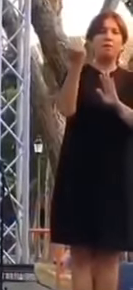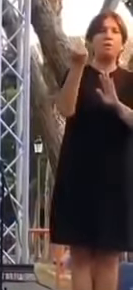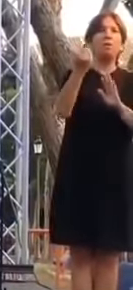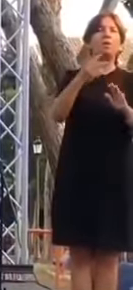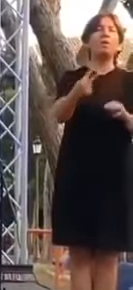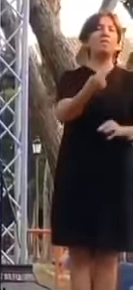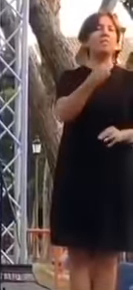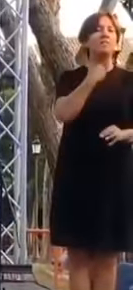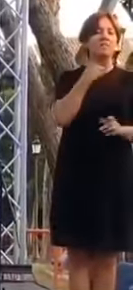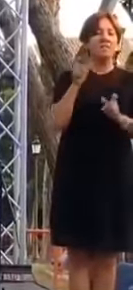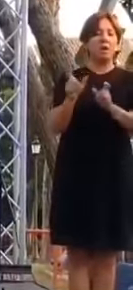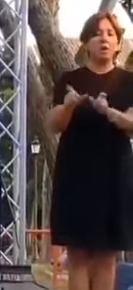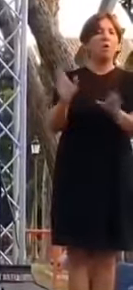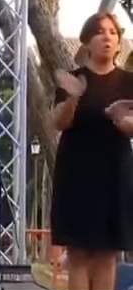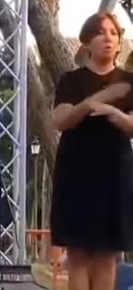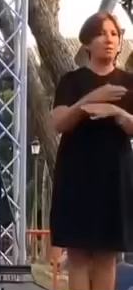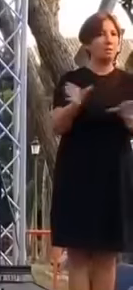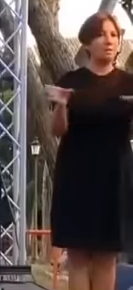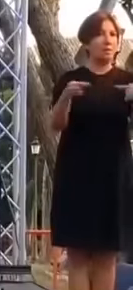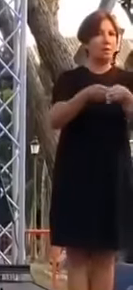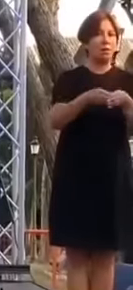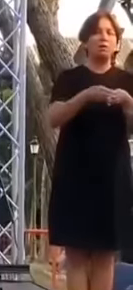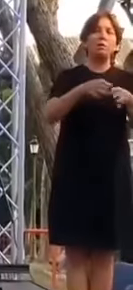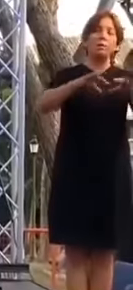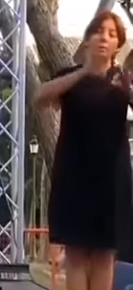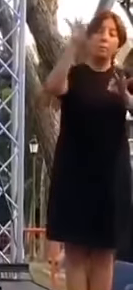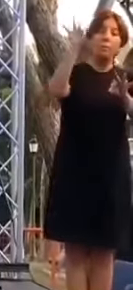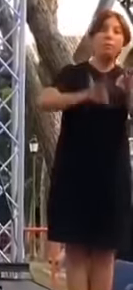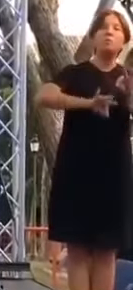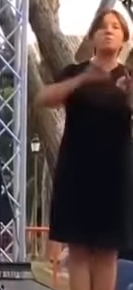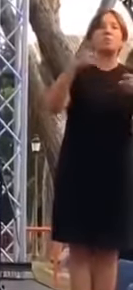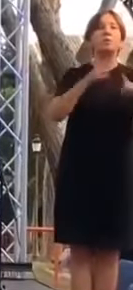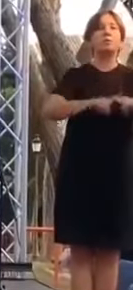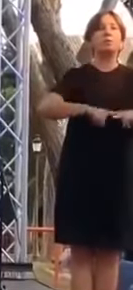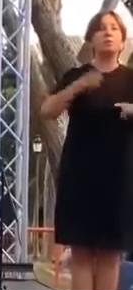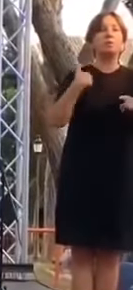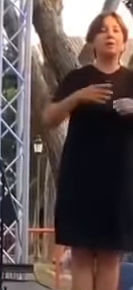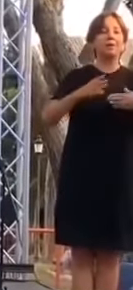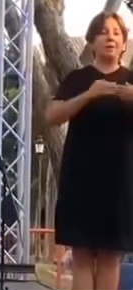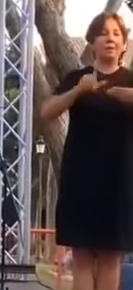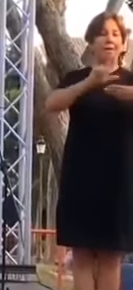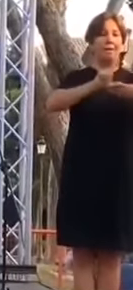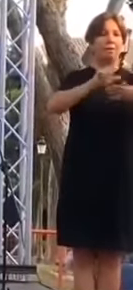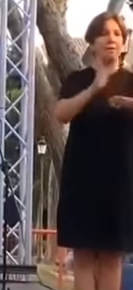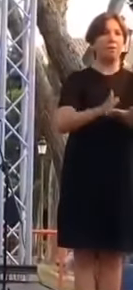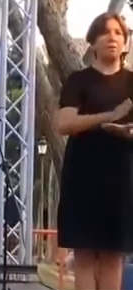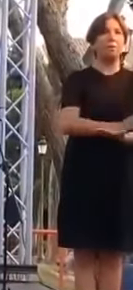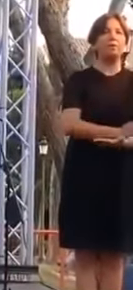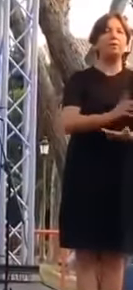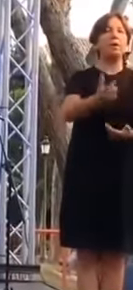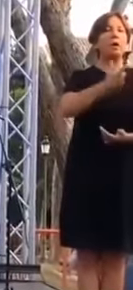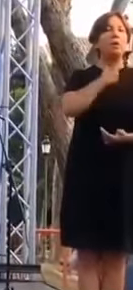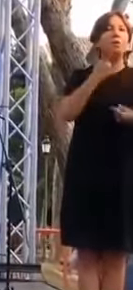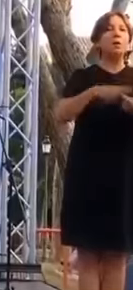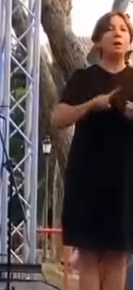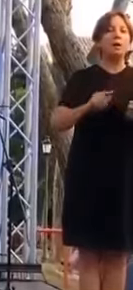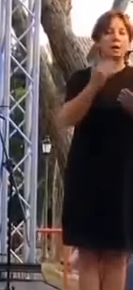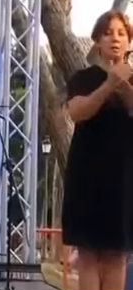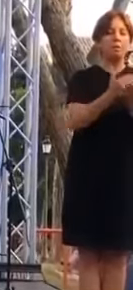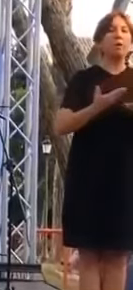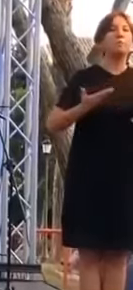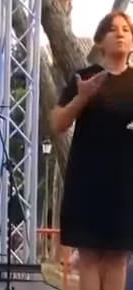il vincolo di qualunque coalizione, ovviamente se non proporzionale, l'indicazione del leader del partito e pure l'obbligo di presentare